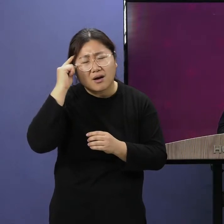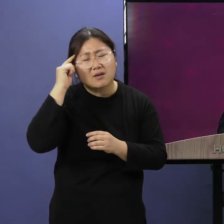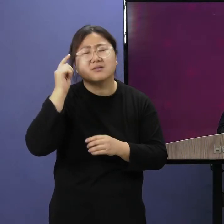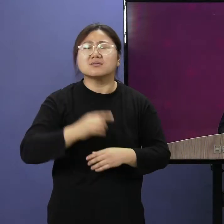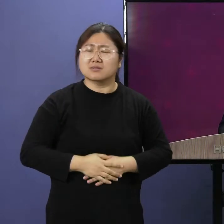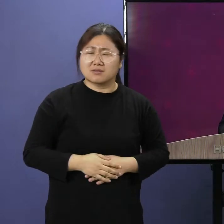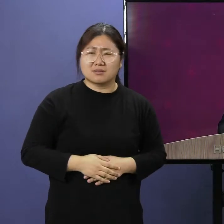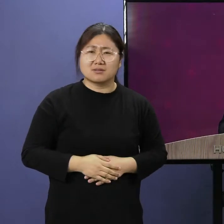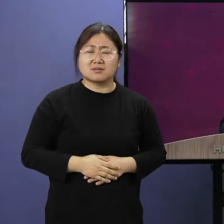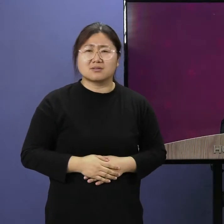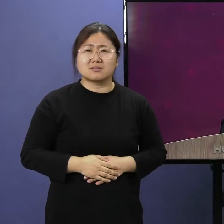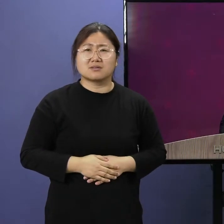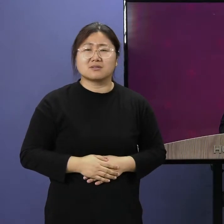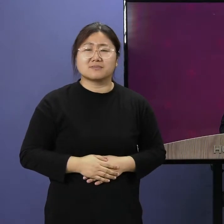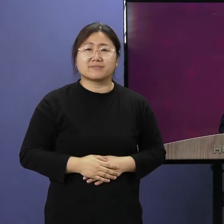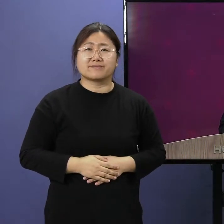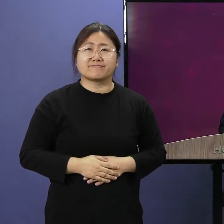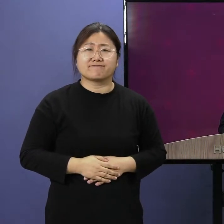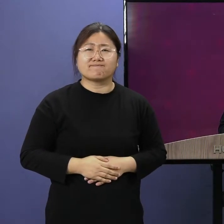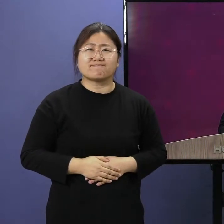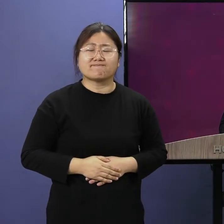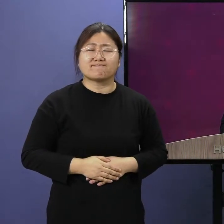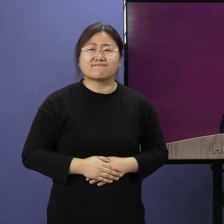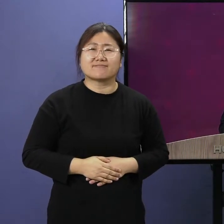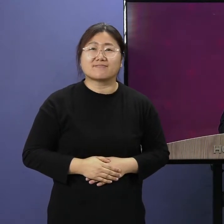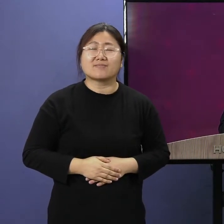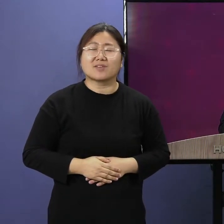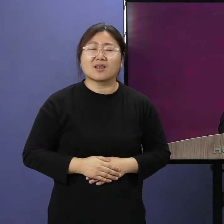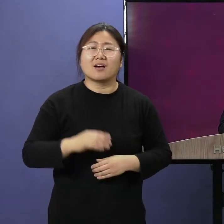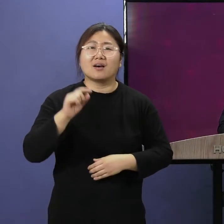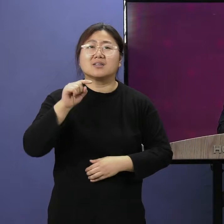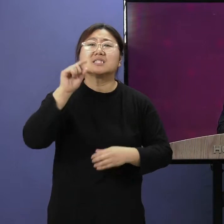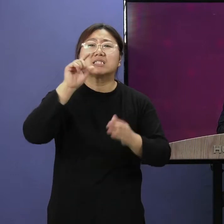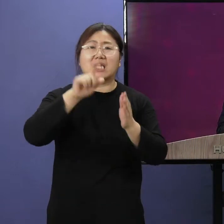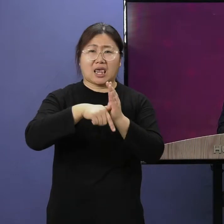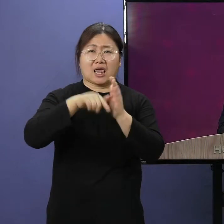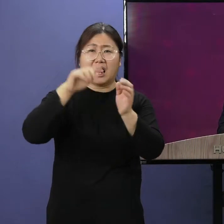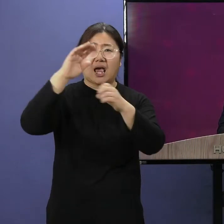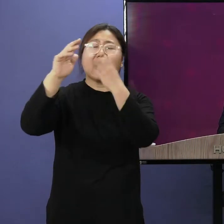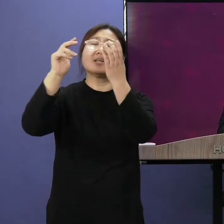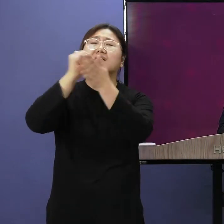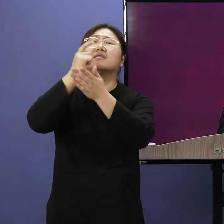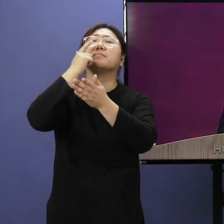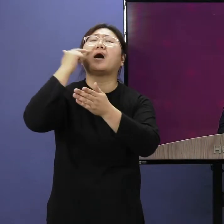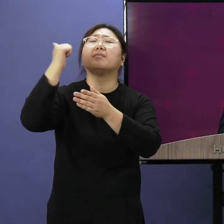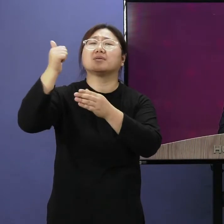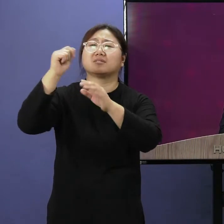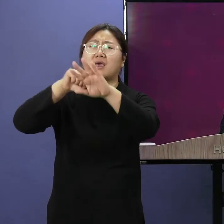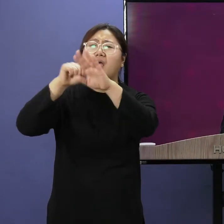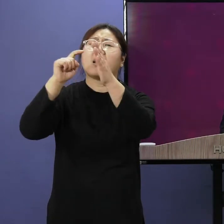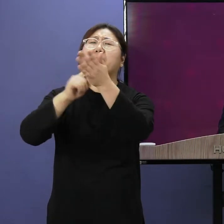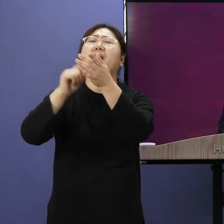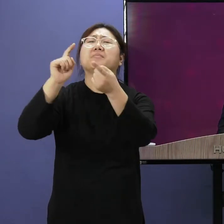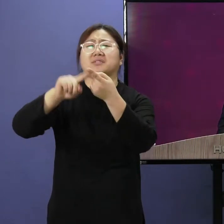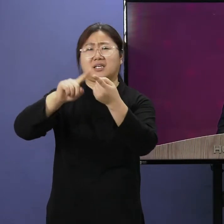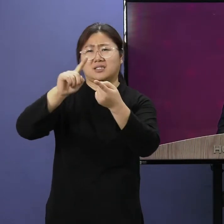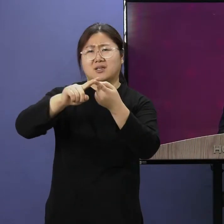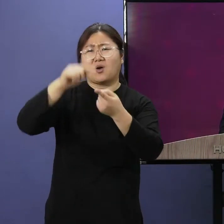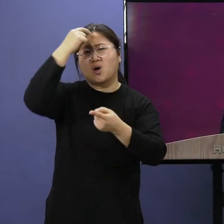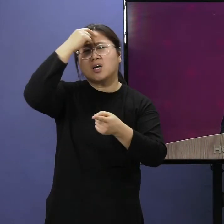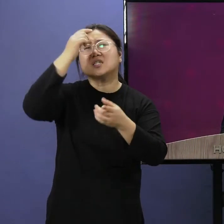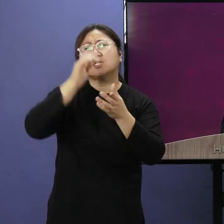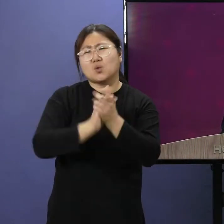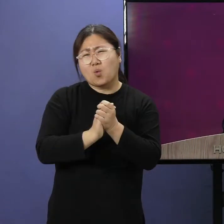하나님께서 아버지의 마음에 대해서 기도해라 라는 마음을 주셔서, 그럼 하나님의 마음이 무엇입니까? 아버지의 마음이 무엇입니까?